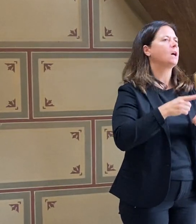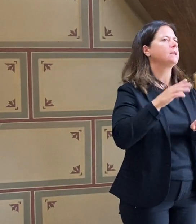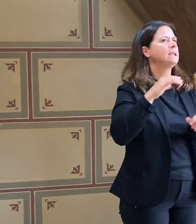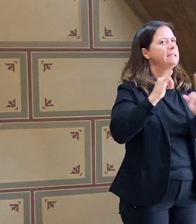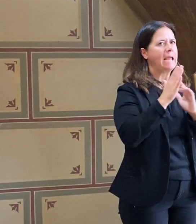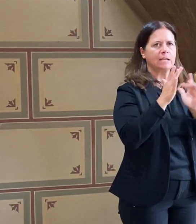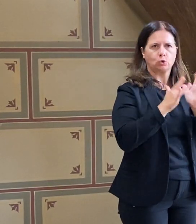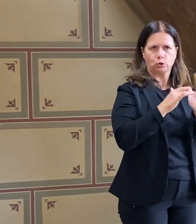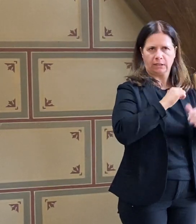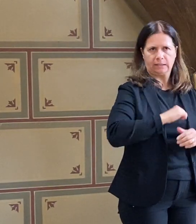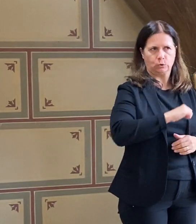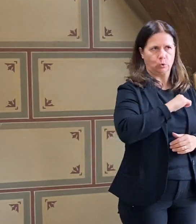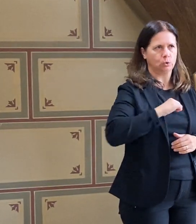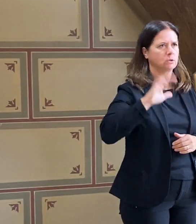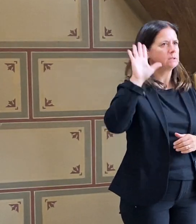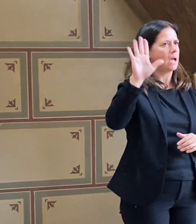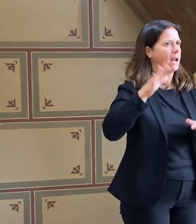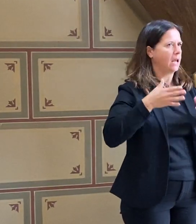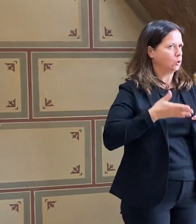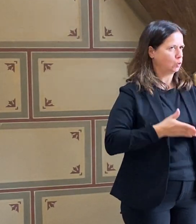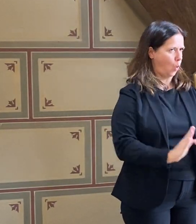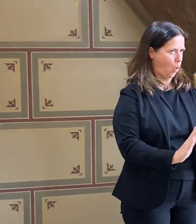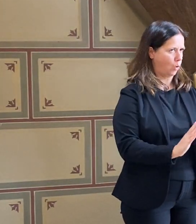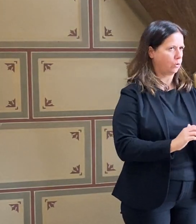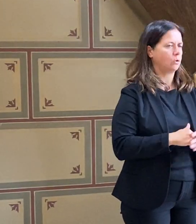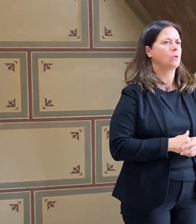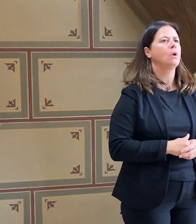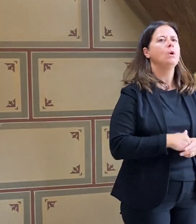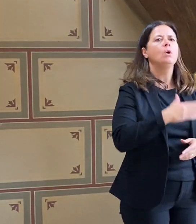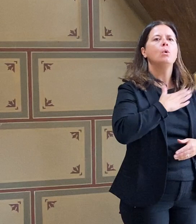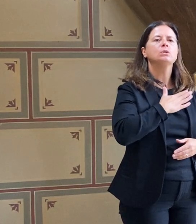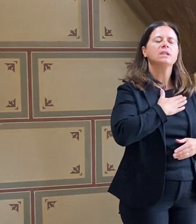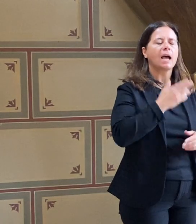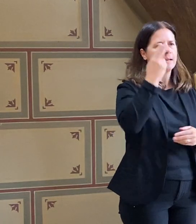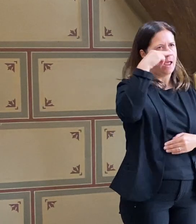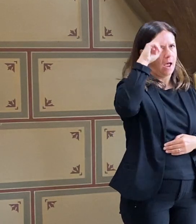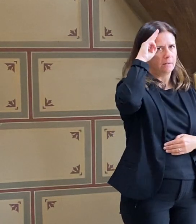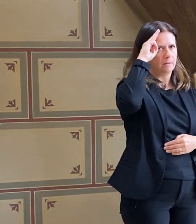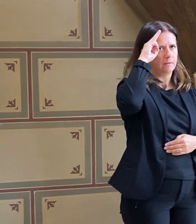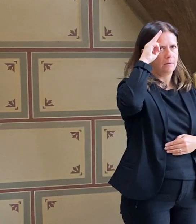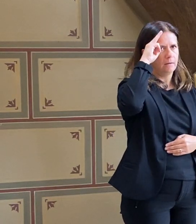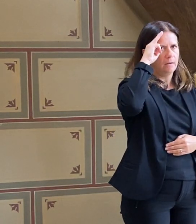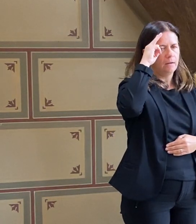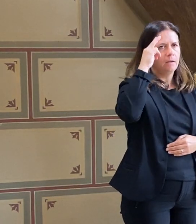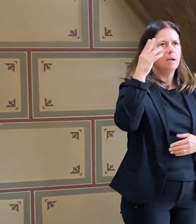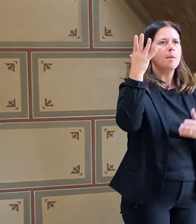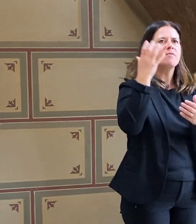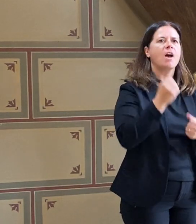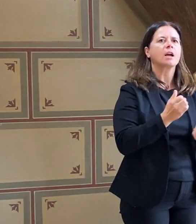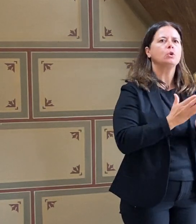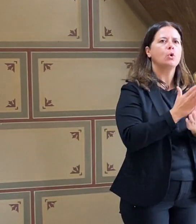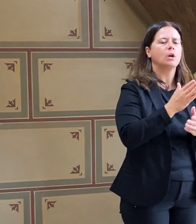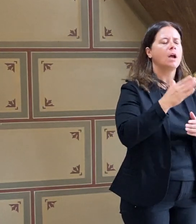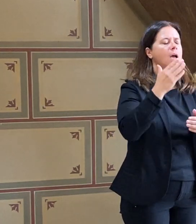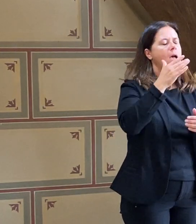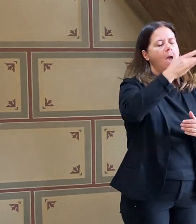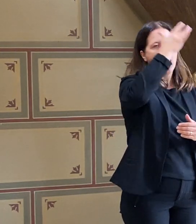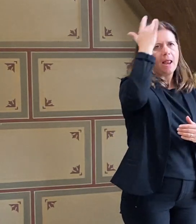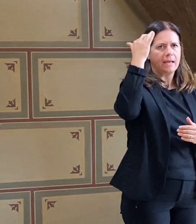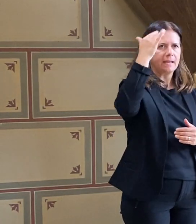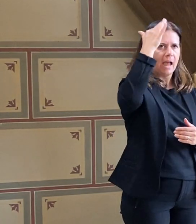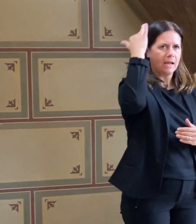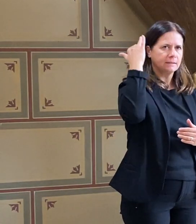an Jesus Christus, seinen eingeborenen Sohn, unseren Herrn, empfangen durch den